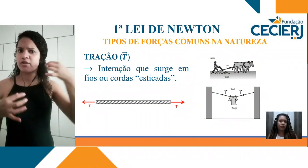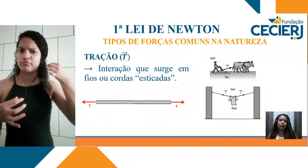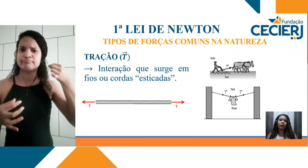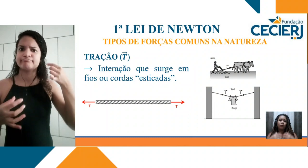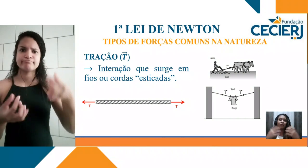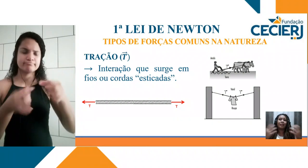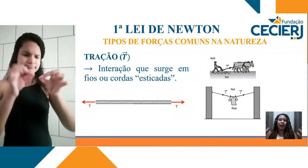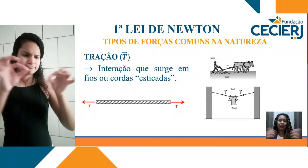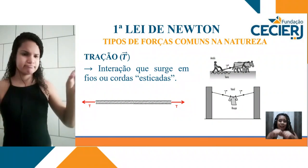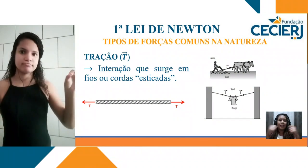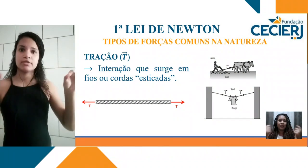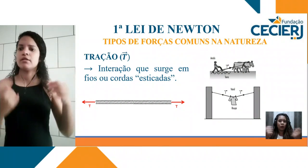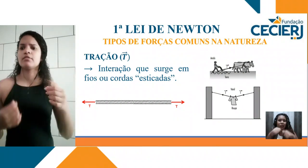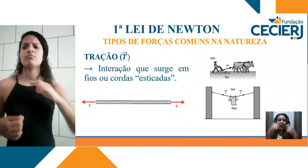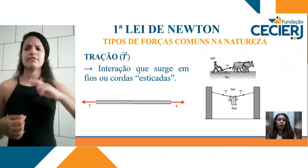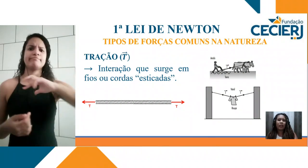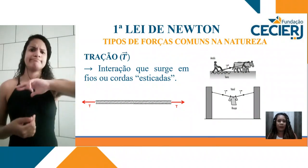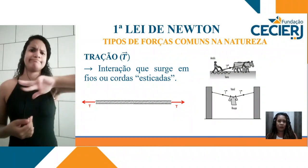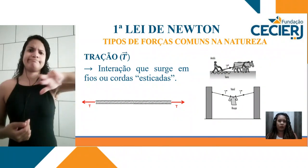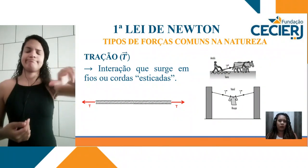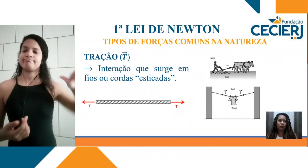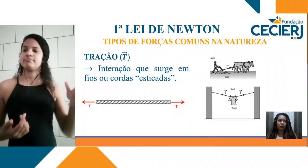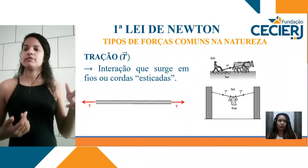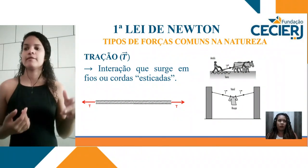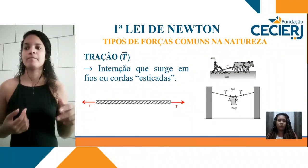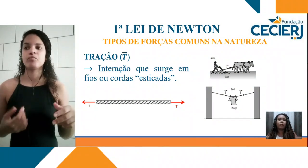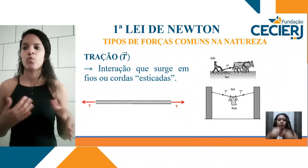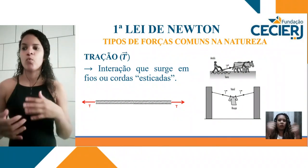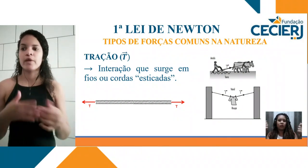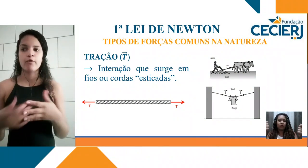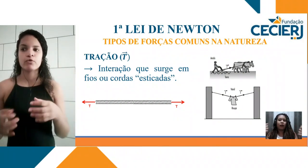puxada. Então a tração, tracionamento,